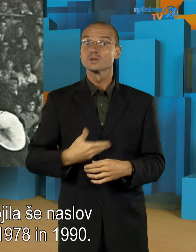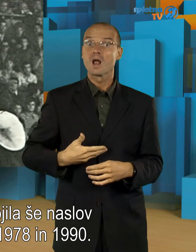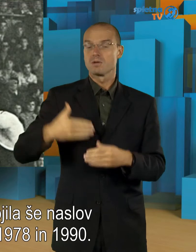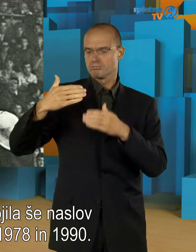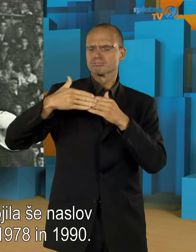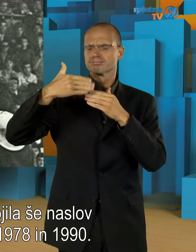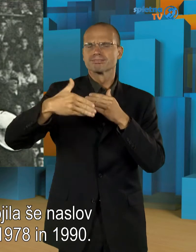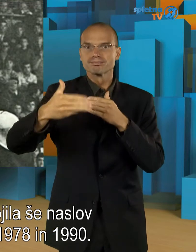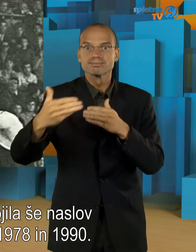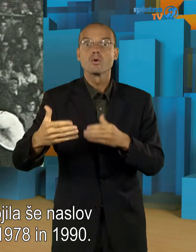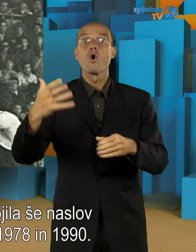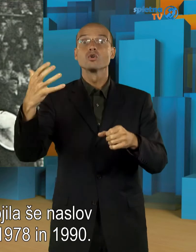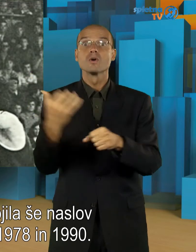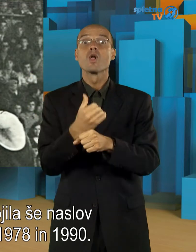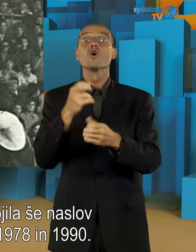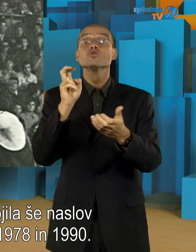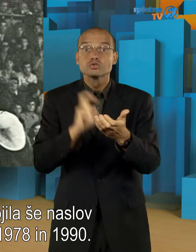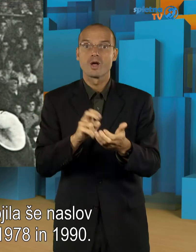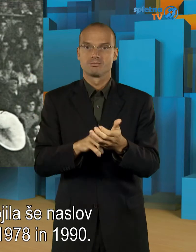Jugoslavija je nato osvojila še naslov svetovnih prvakov leta